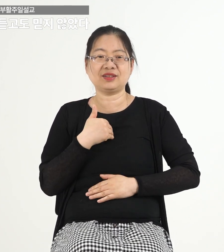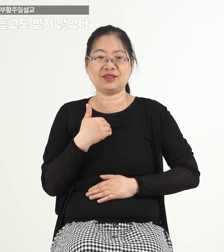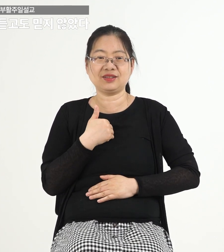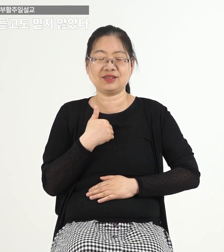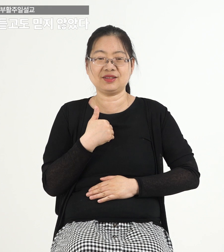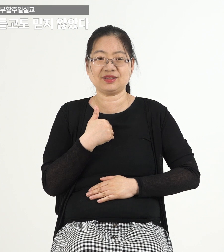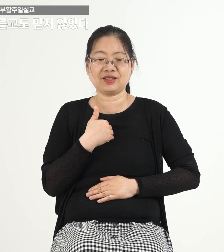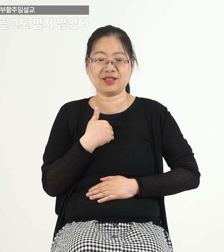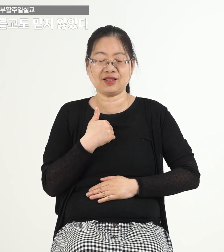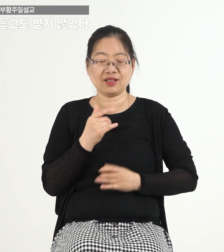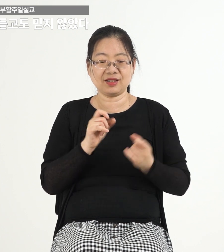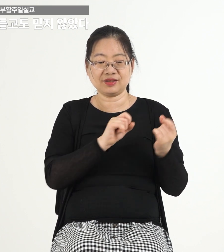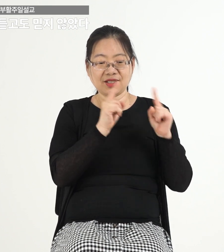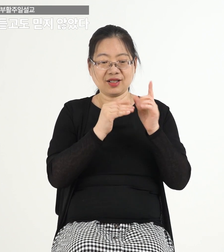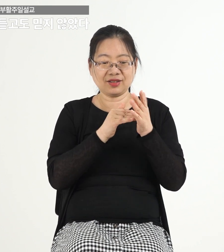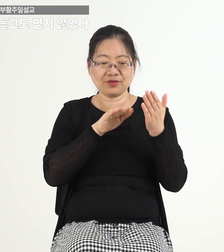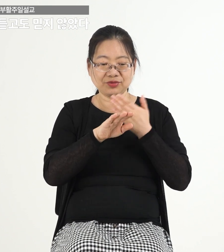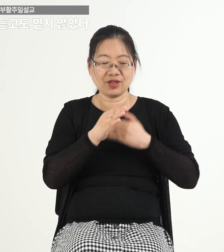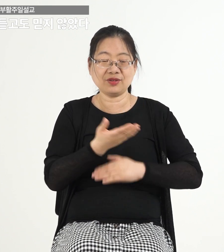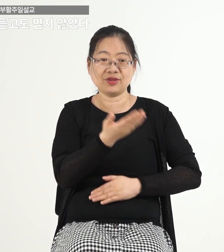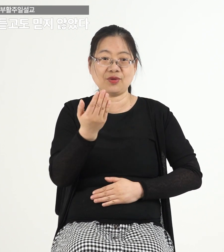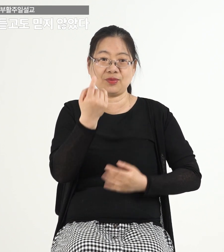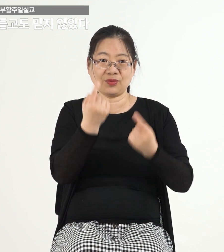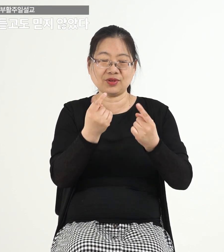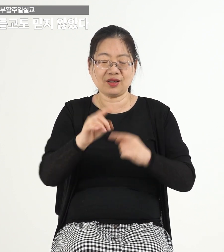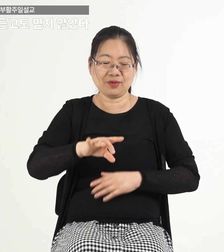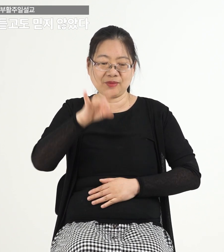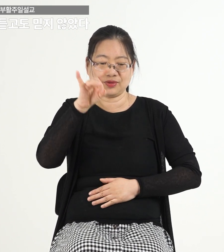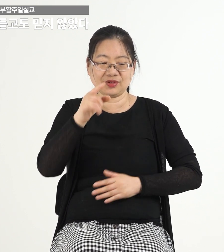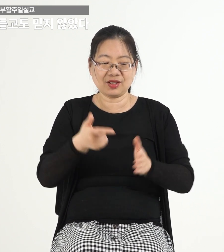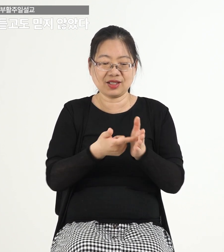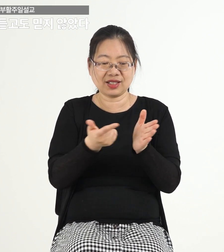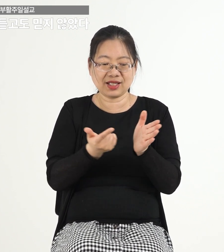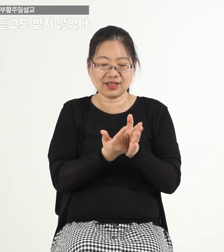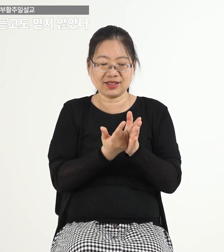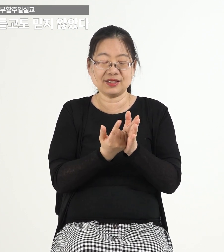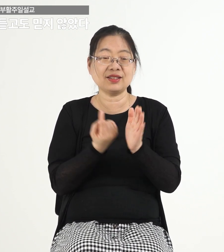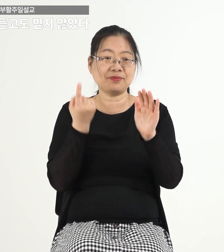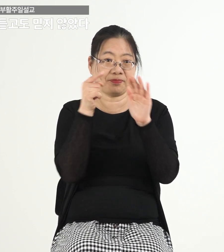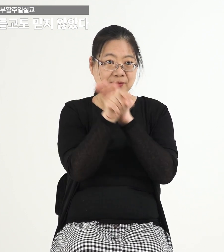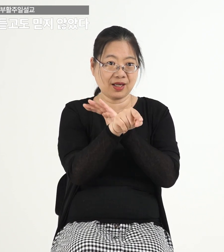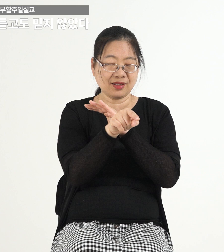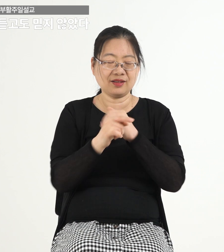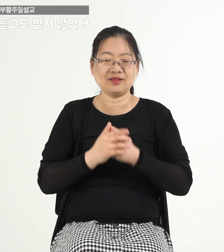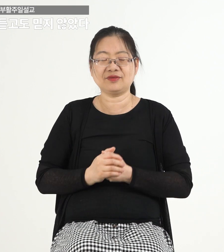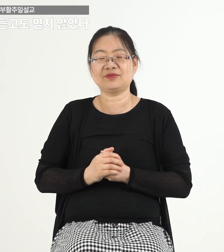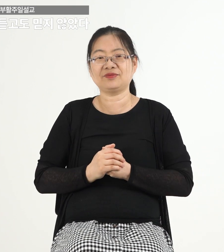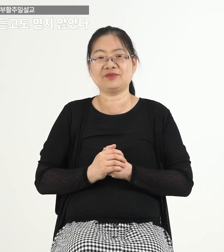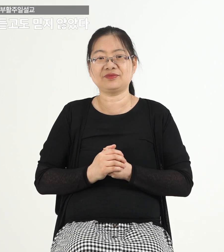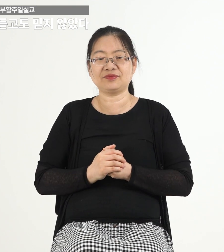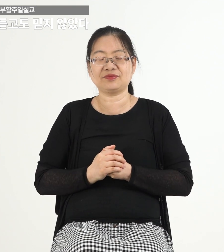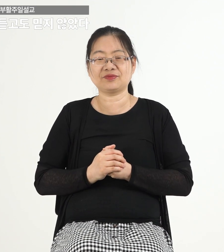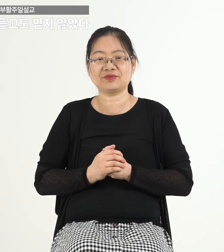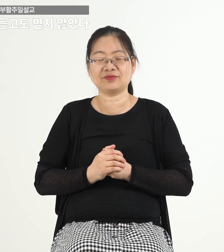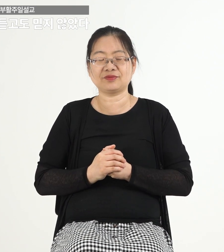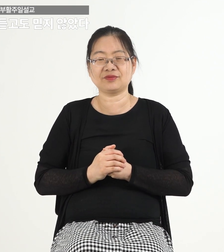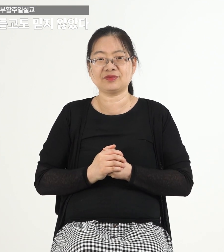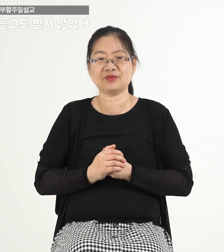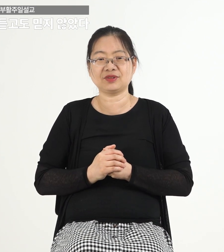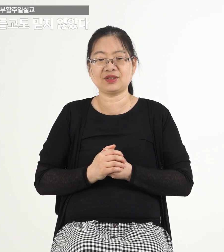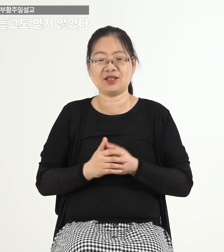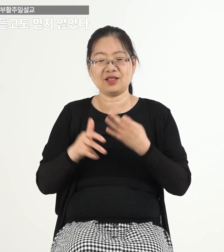내가 살아난 후에 너희보다 먼저 갈릴리로 가리라. 자, 여기서도 바로